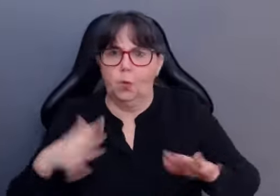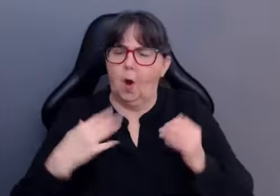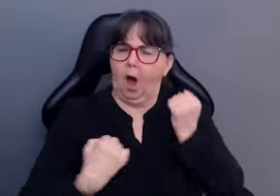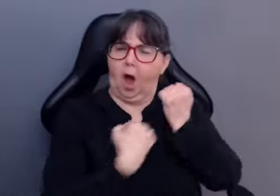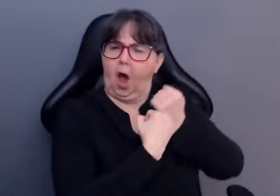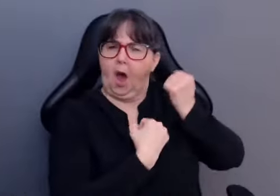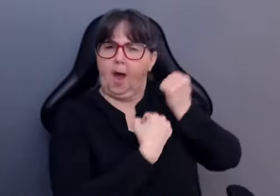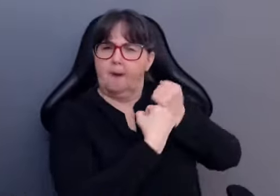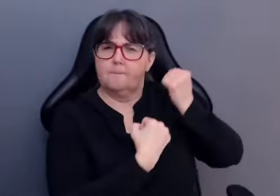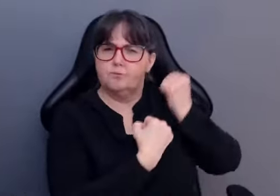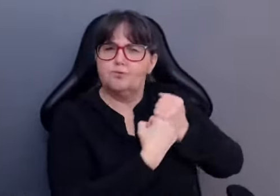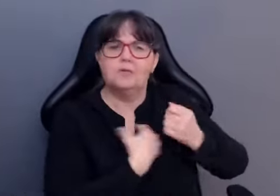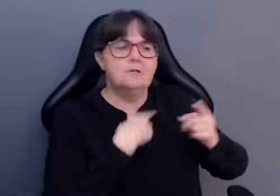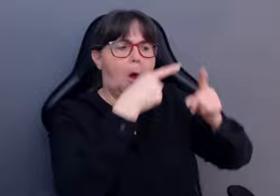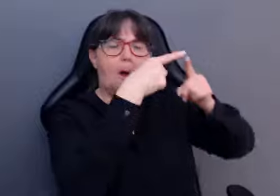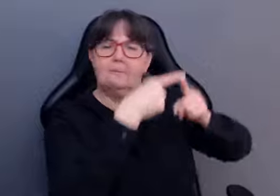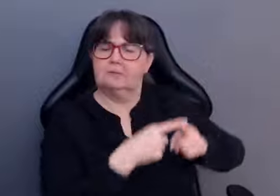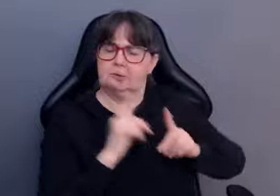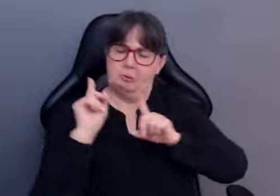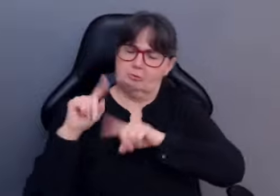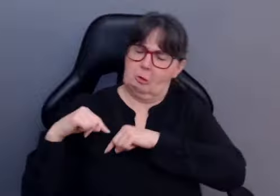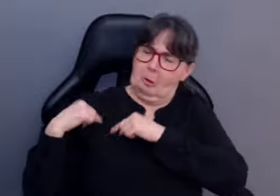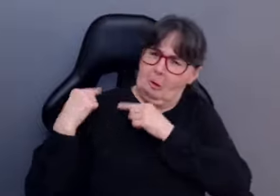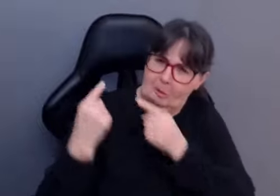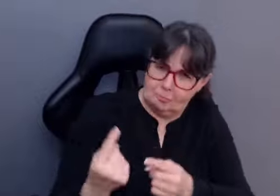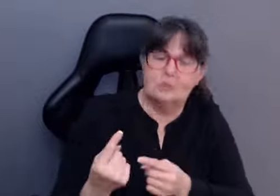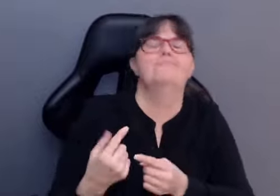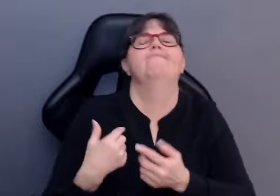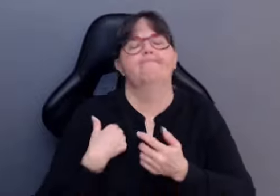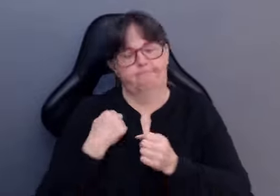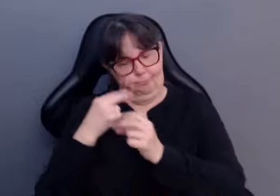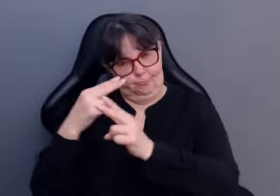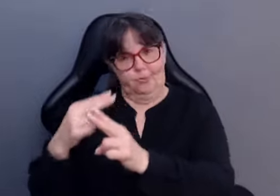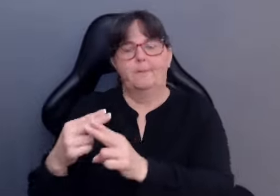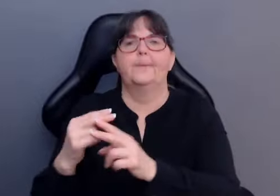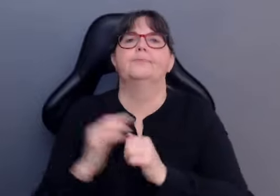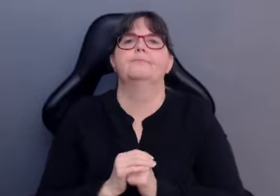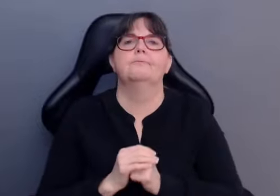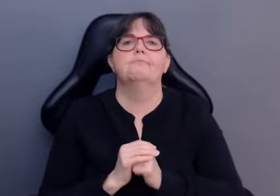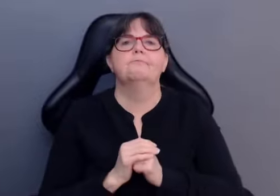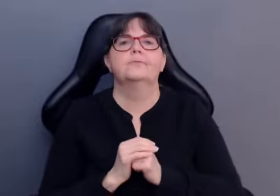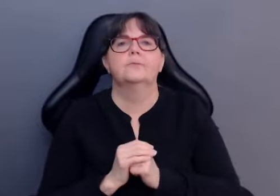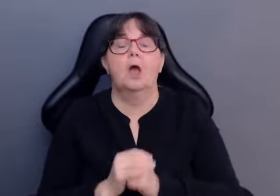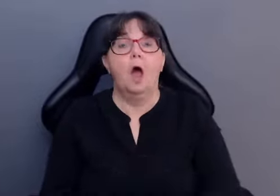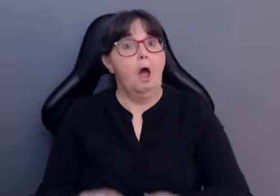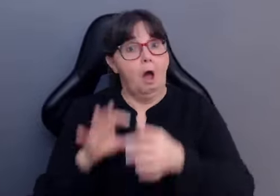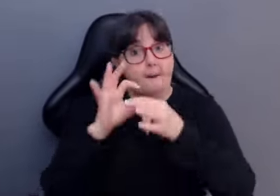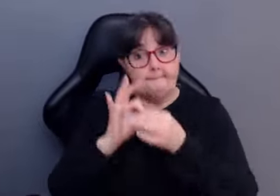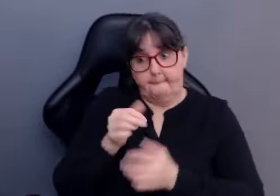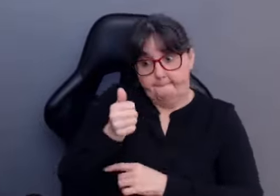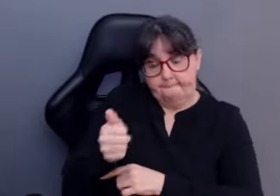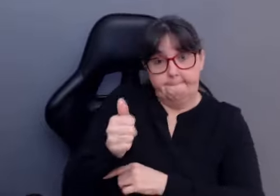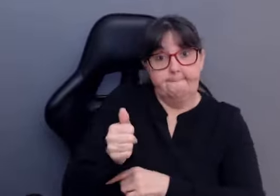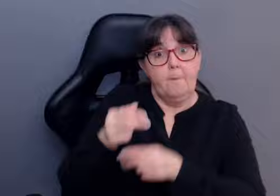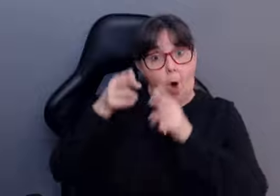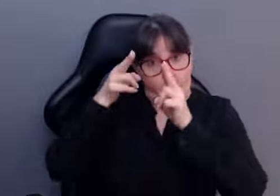pour les buts poursuivis par l'organisme. Les membres honoraires peuvent participer